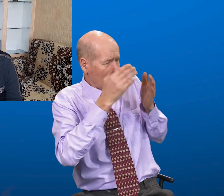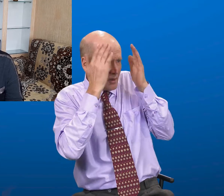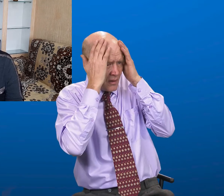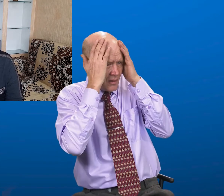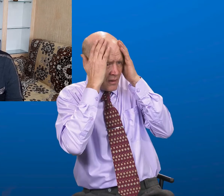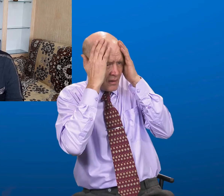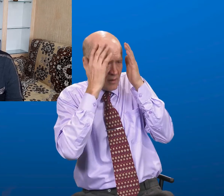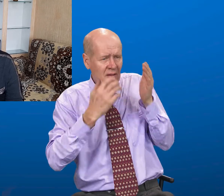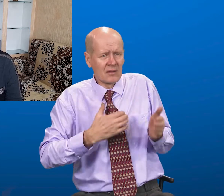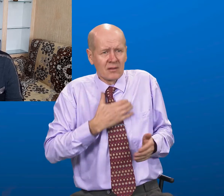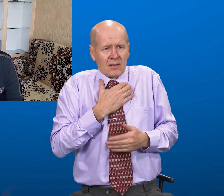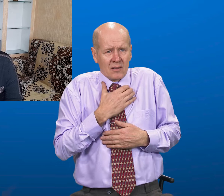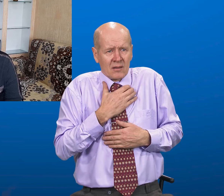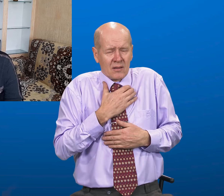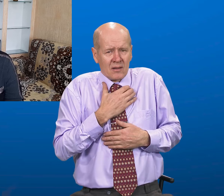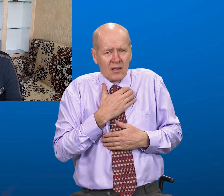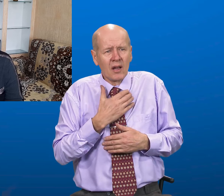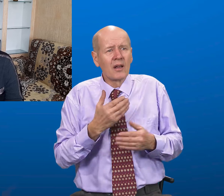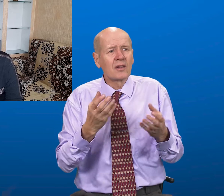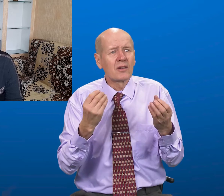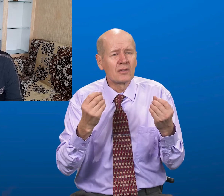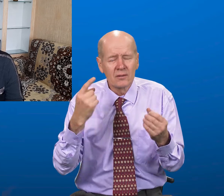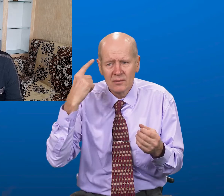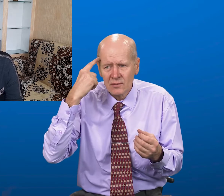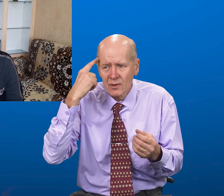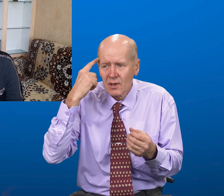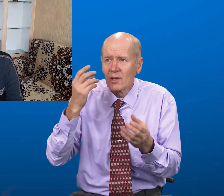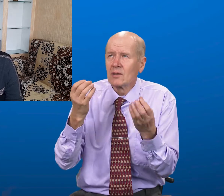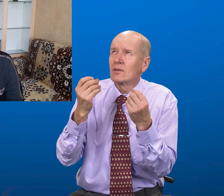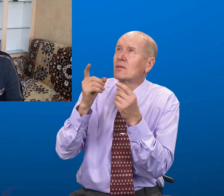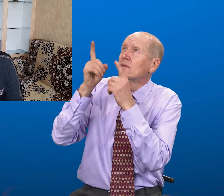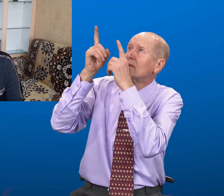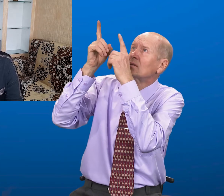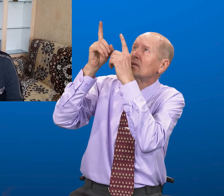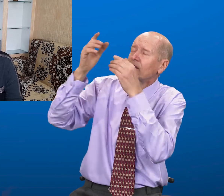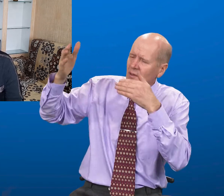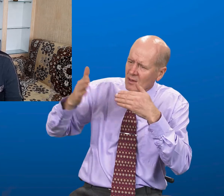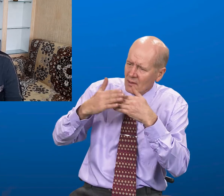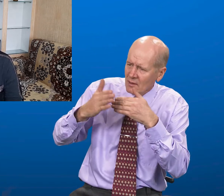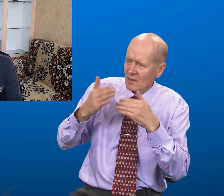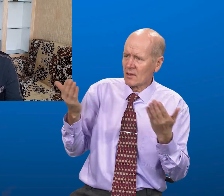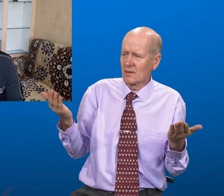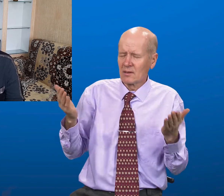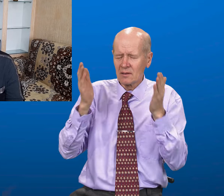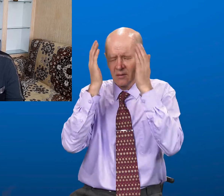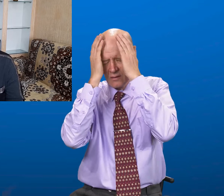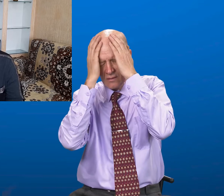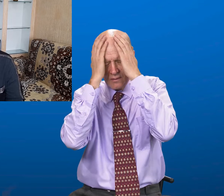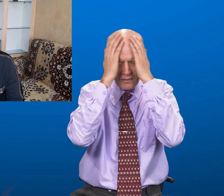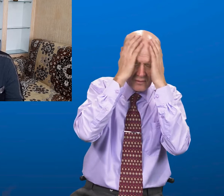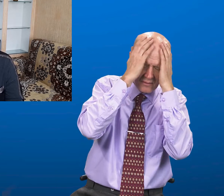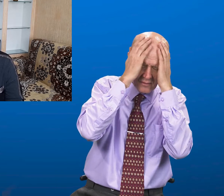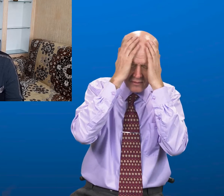всего, что они видят сегодня вокруг, они еще начинают думать о том, что Господь еще и накажет за все зло, которое люди делают